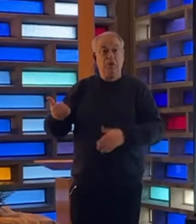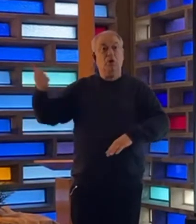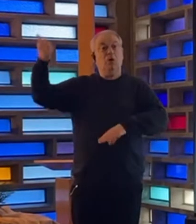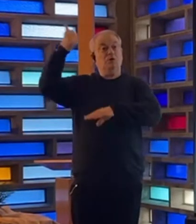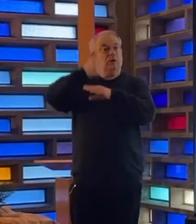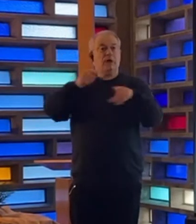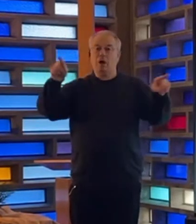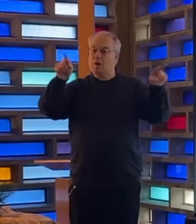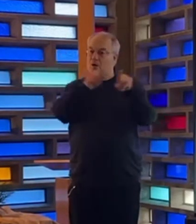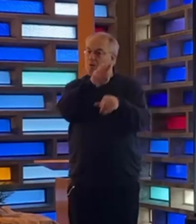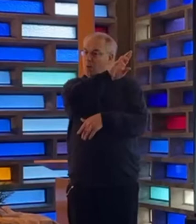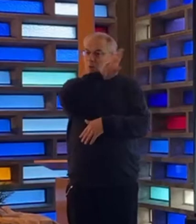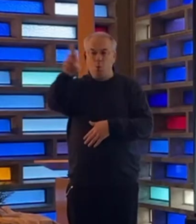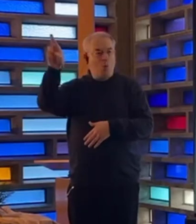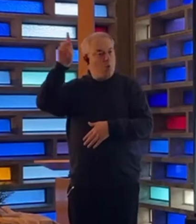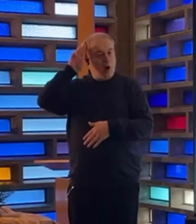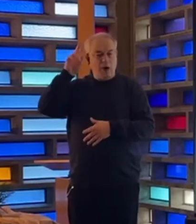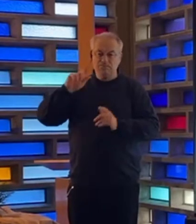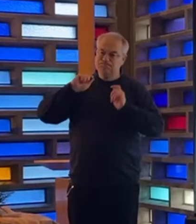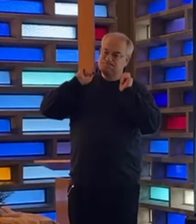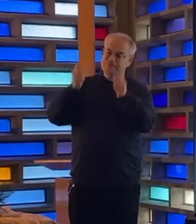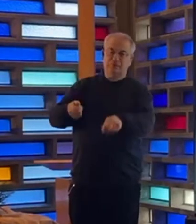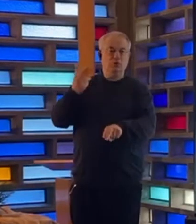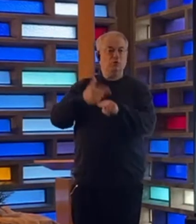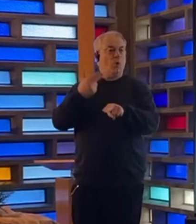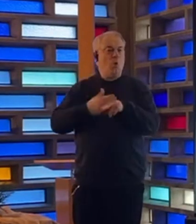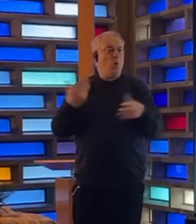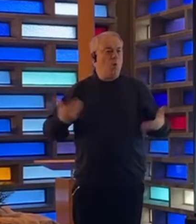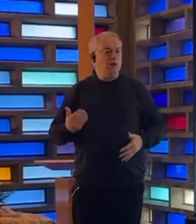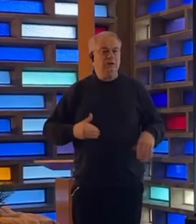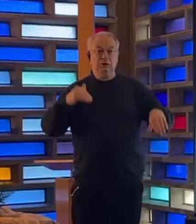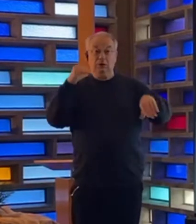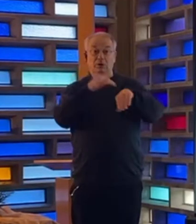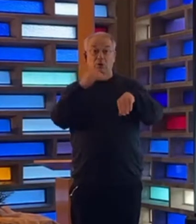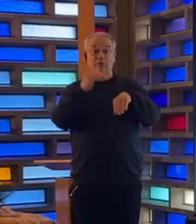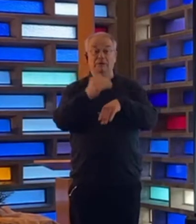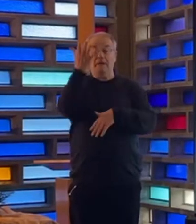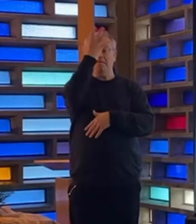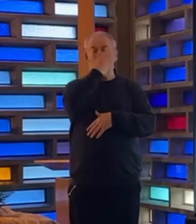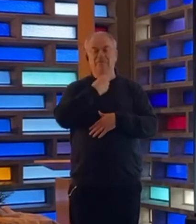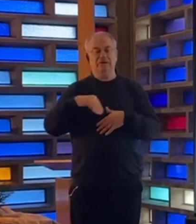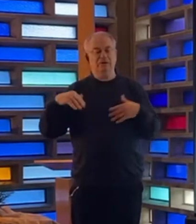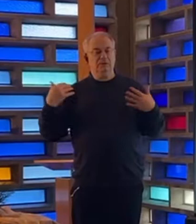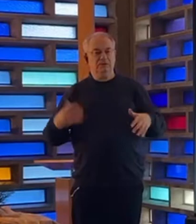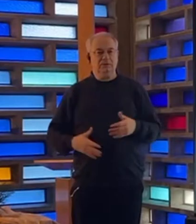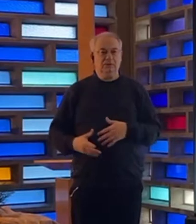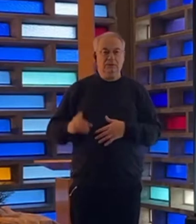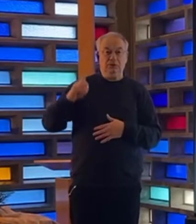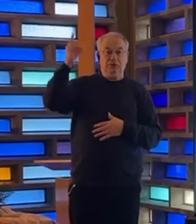roi. On lui donne pour nom Conseiller merveilleux, Dieu fort,